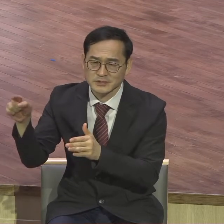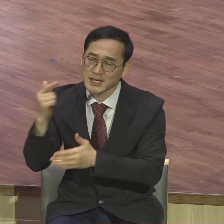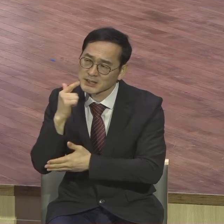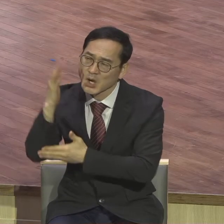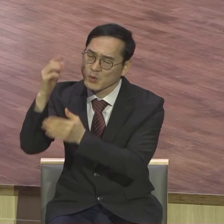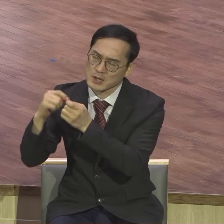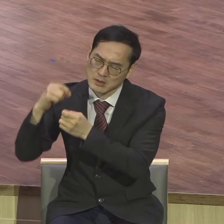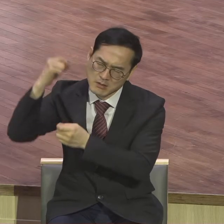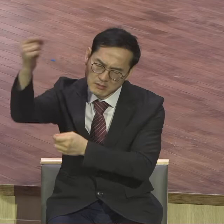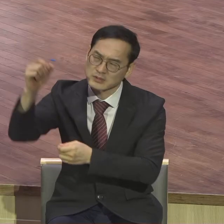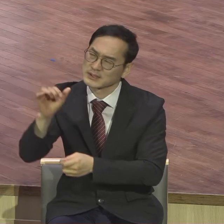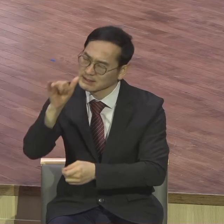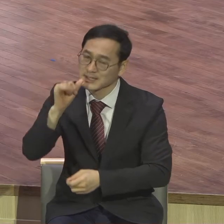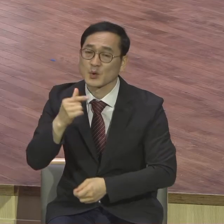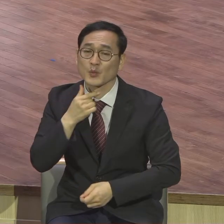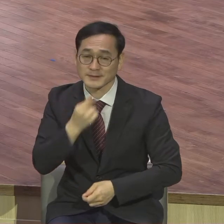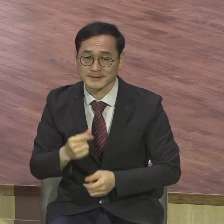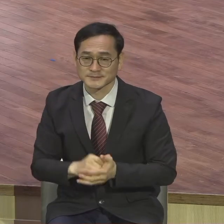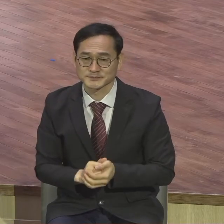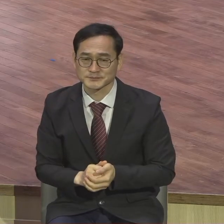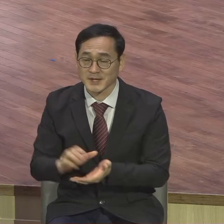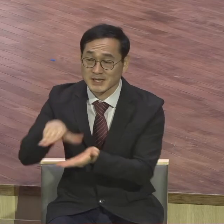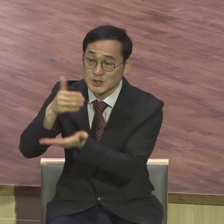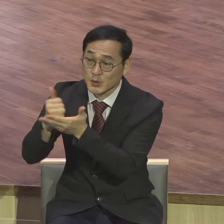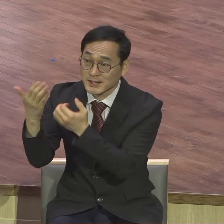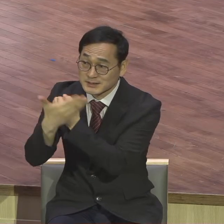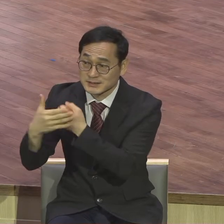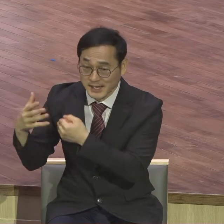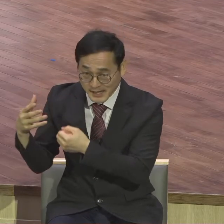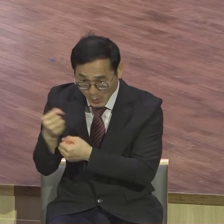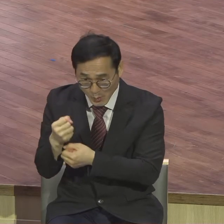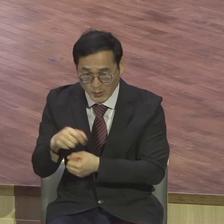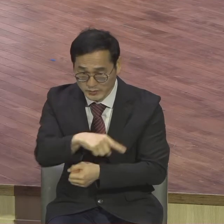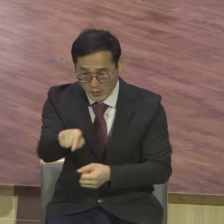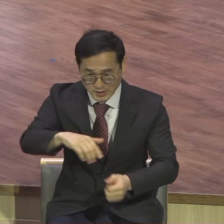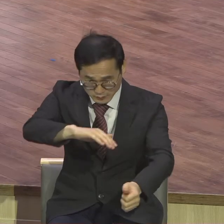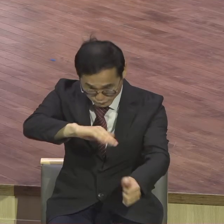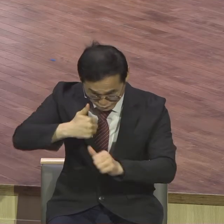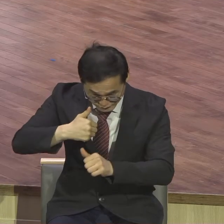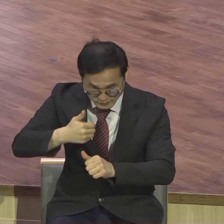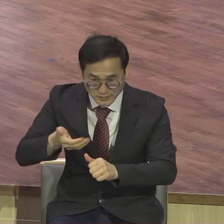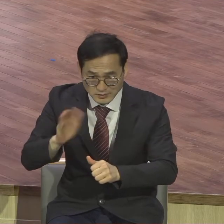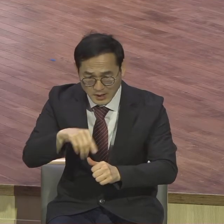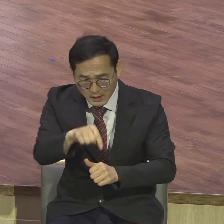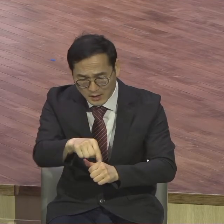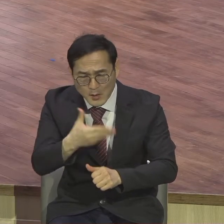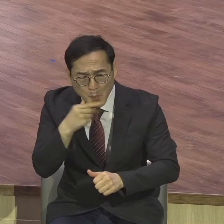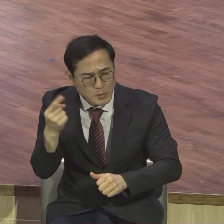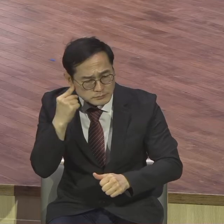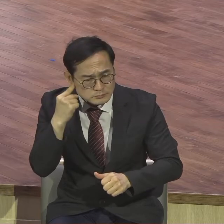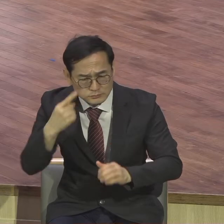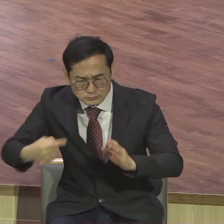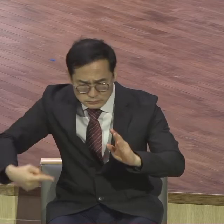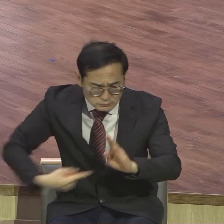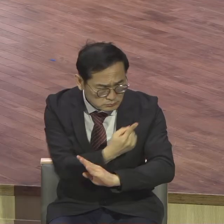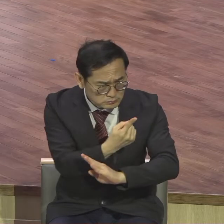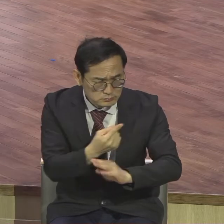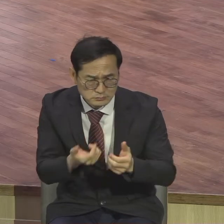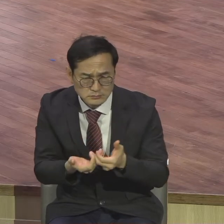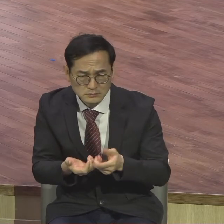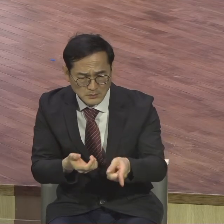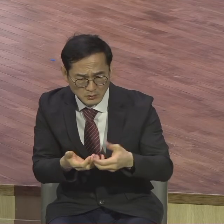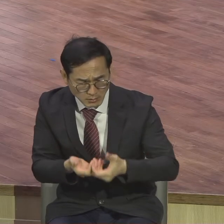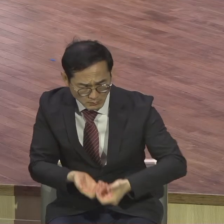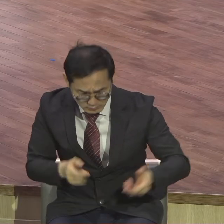있을지어다. 아멘. 그리스도의 은혜로 너희를 부르신 이를 이같이 속히 떠나 다른 복음을 따르는 것을 내가